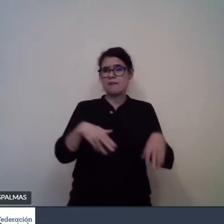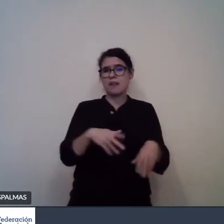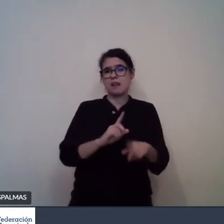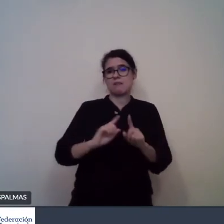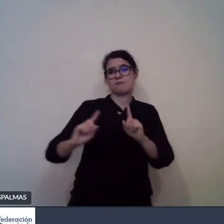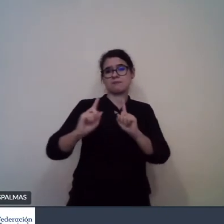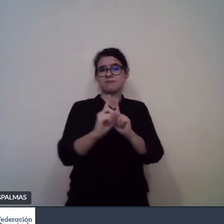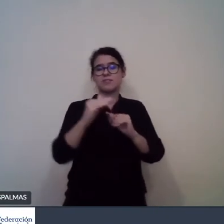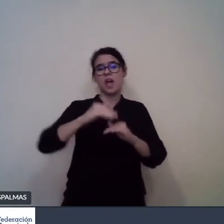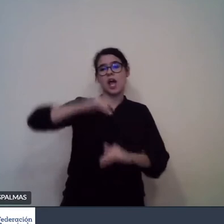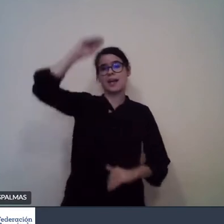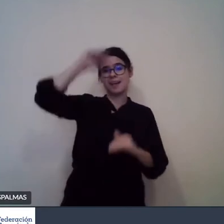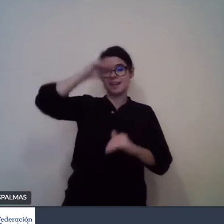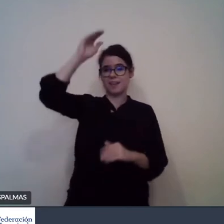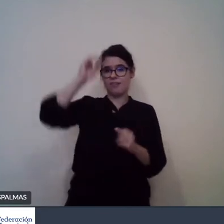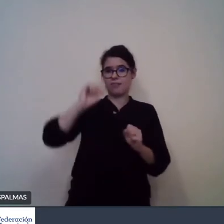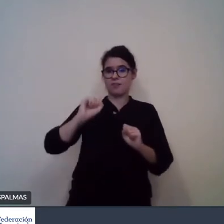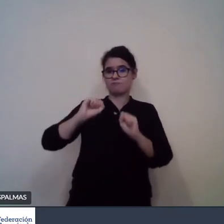grande.